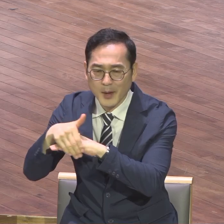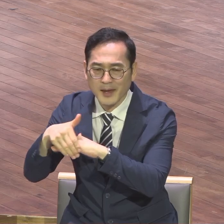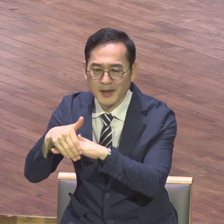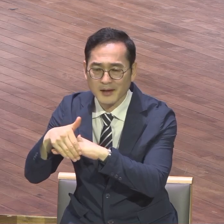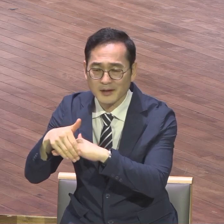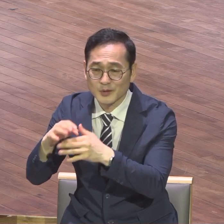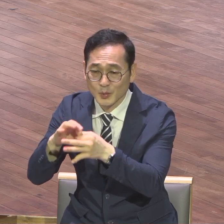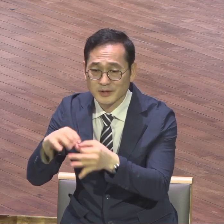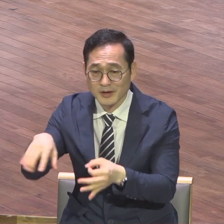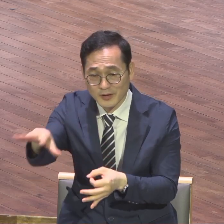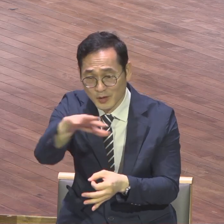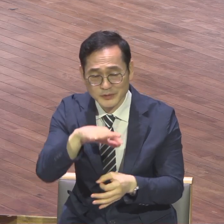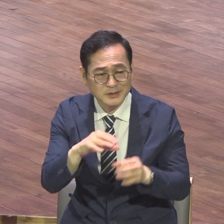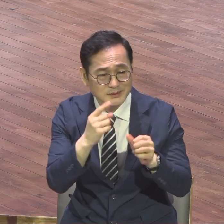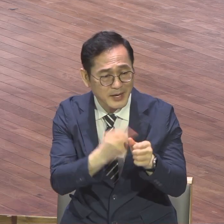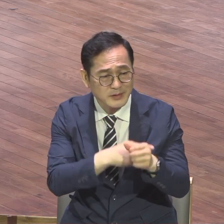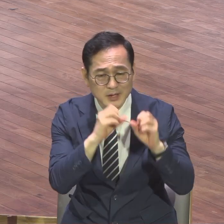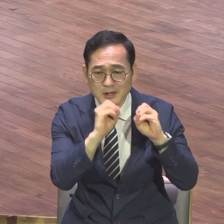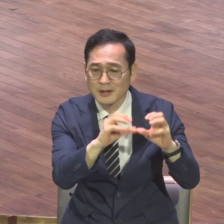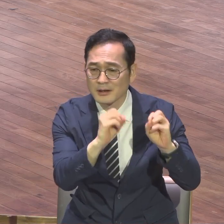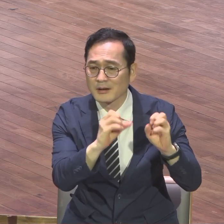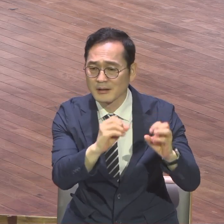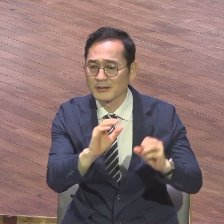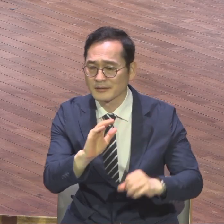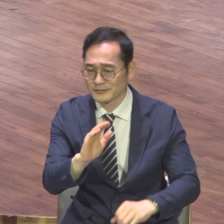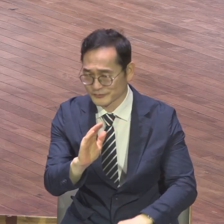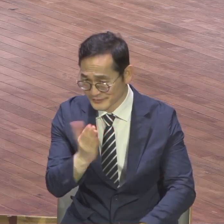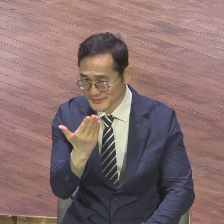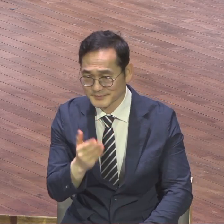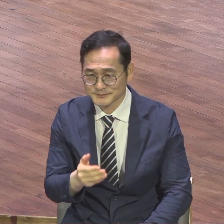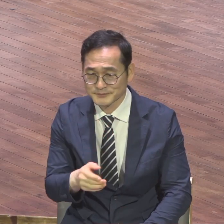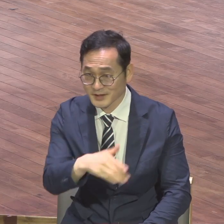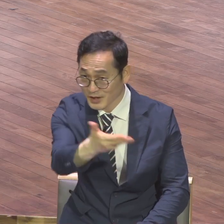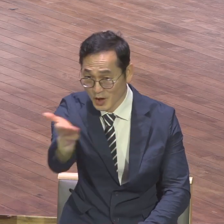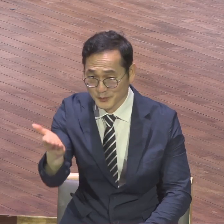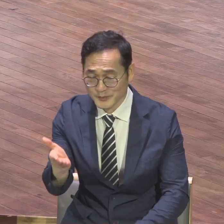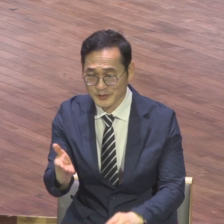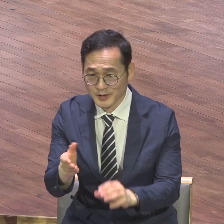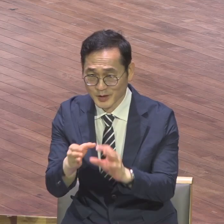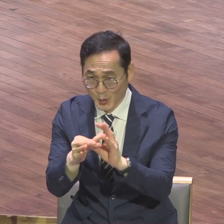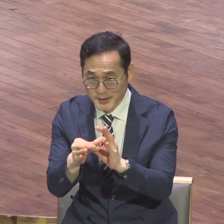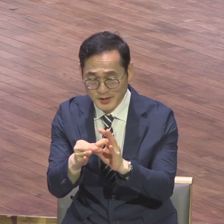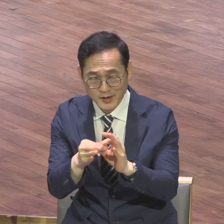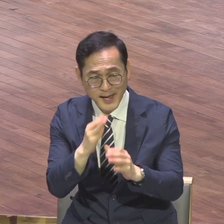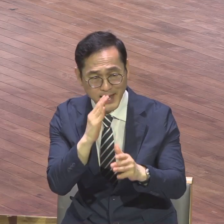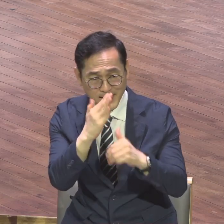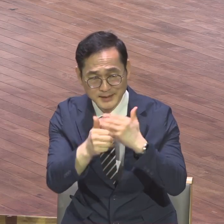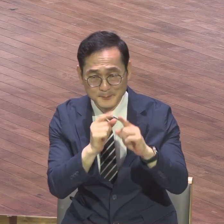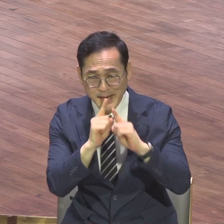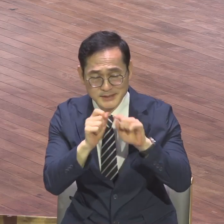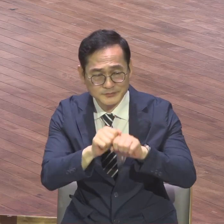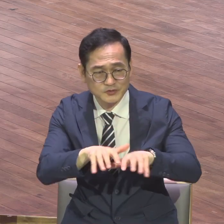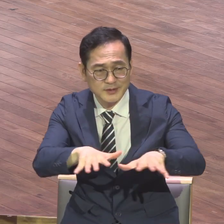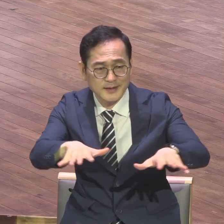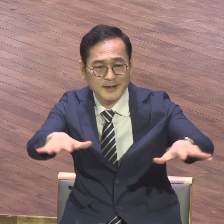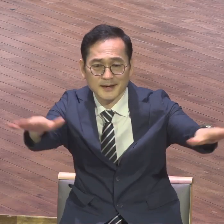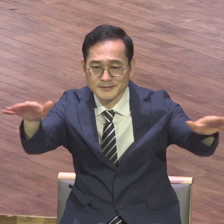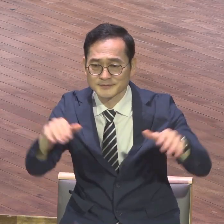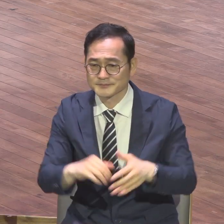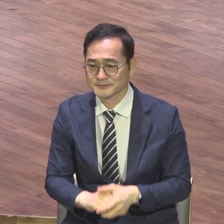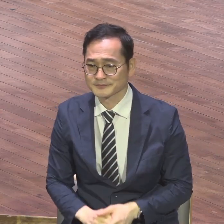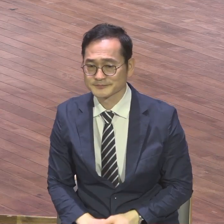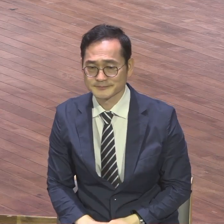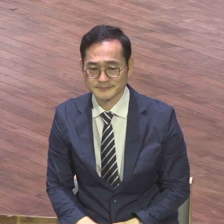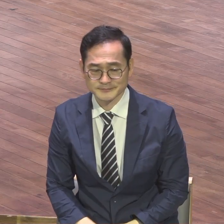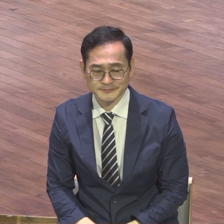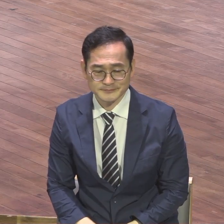영계 모든 성도도 오늘 말씀을 통해서 하나님의 말씀이 뭐예요? 점점 왕성하여 그랬어요. 하나님 말씀이 점점